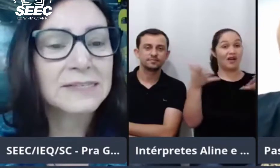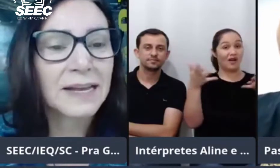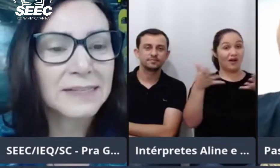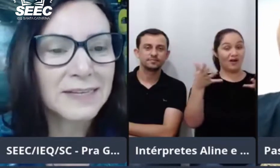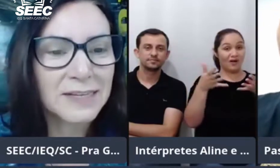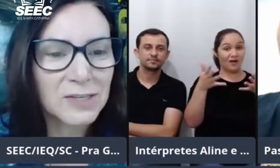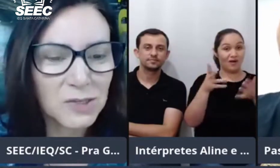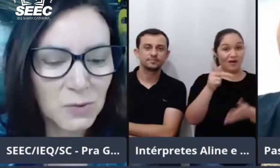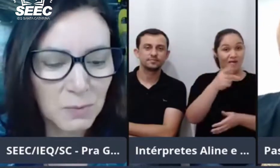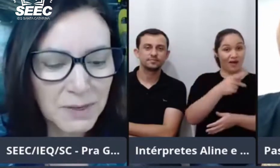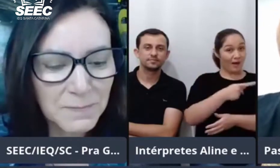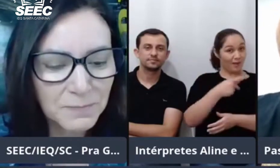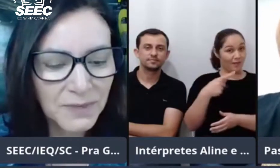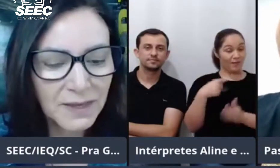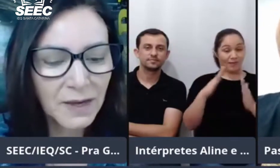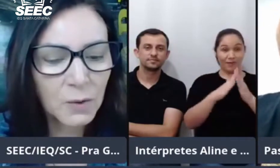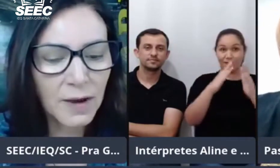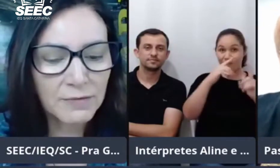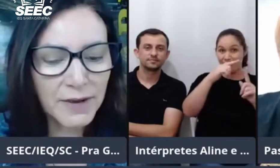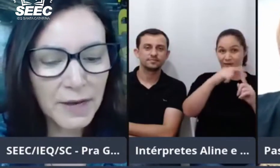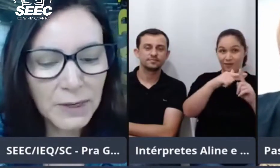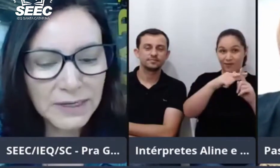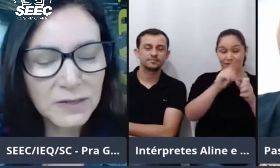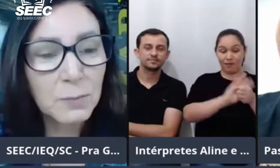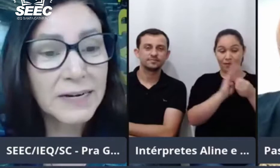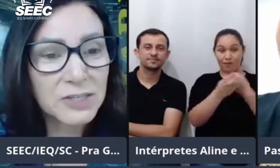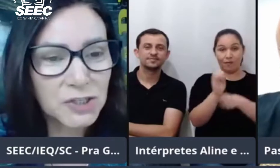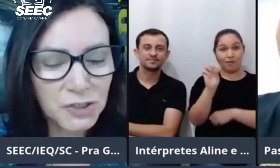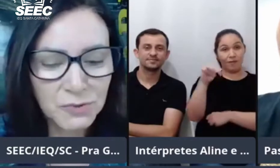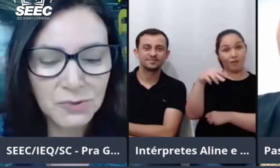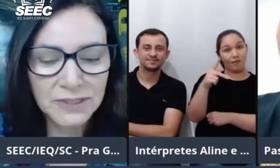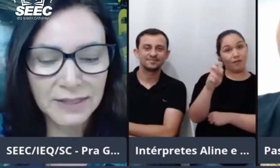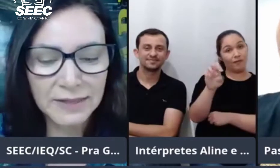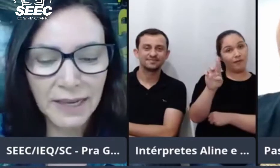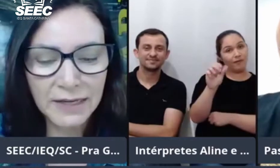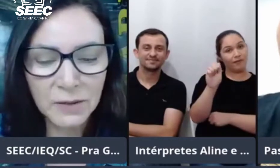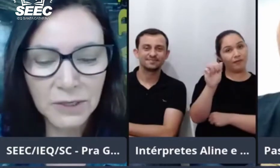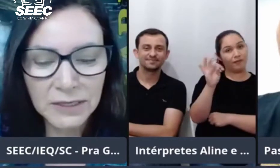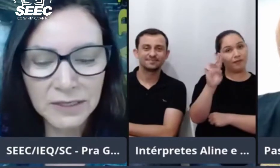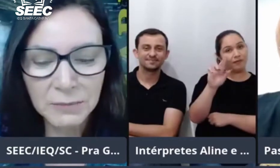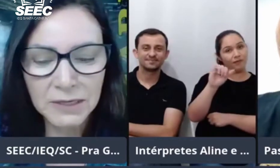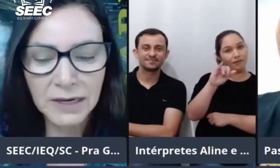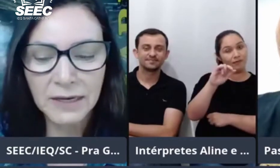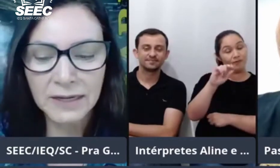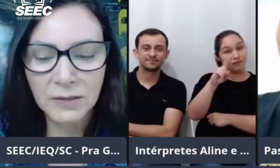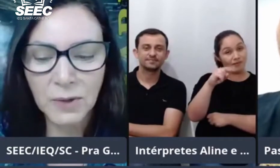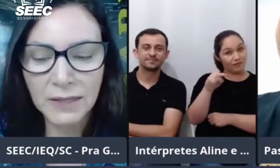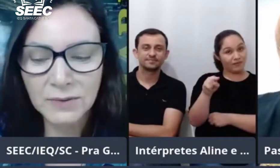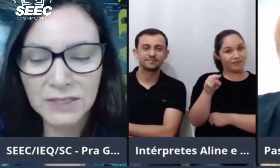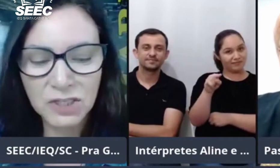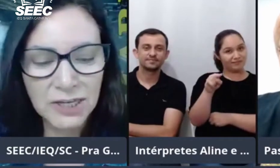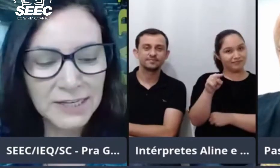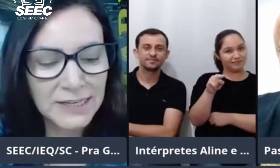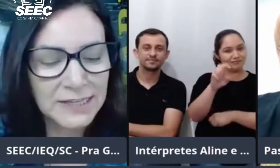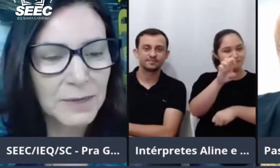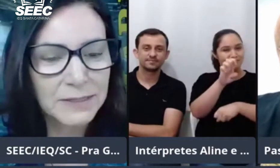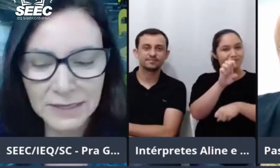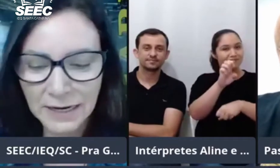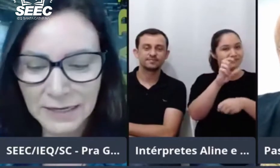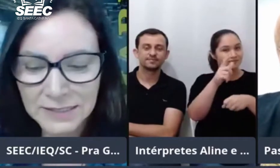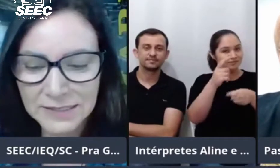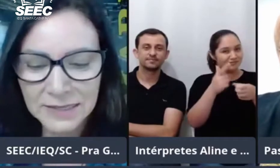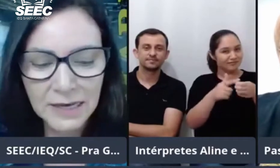na cidade de Criciúma. O Rafael Alano Martinho, que é técnico em Química, graduado em Engenharia